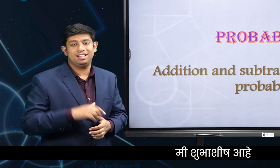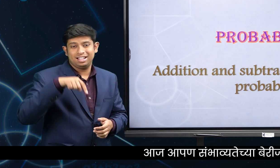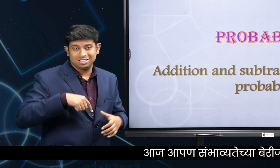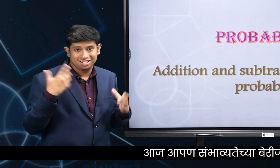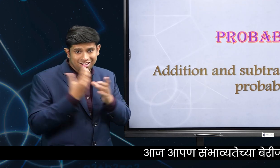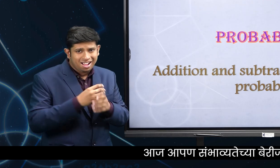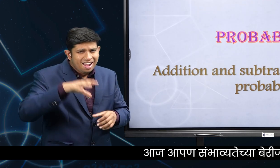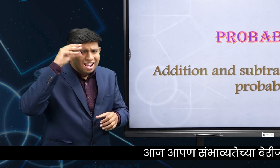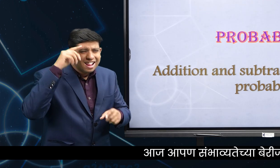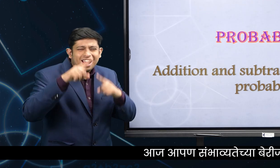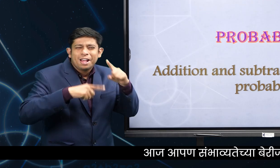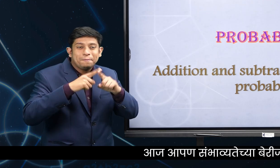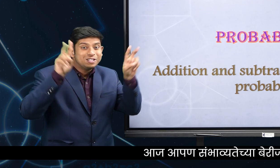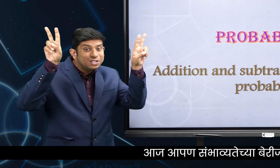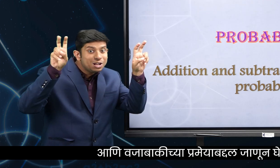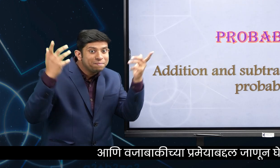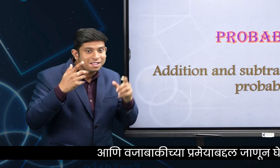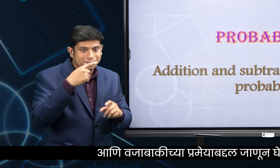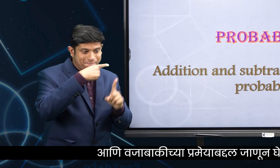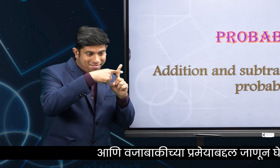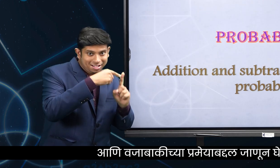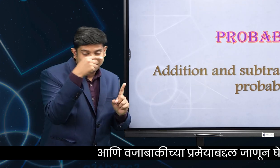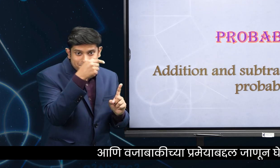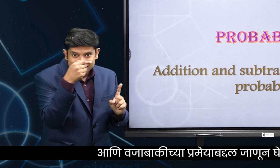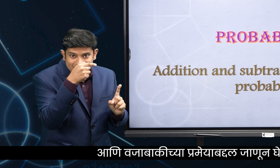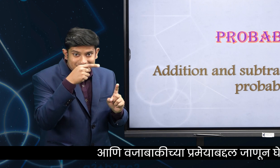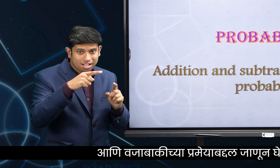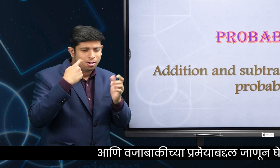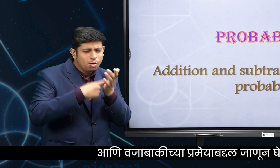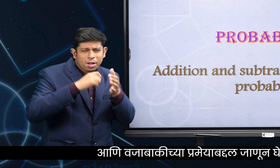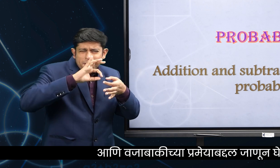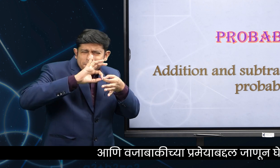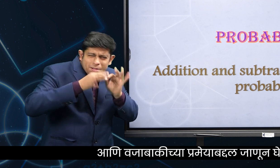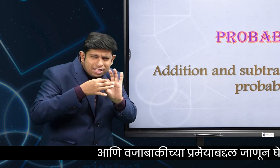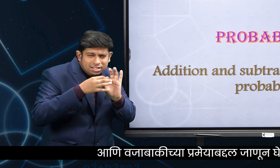आज आपण संभाव्यतेच्या बेरीज आणि वजाबाकीच्या प्रमेयाबद्दल जाणून घेणार आहोत.